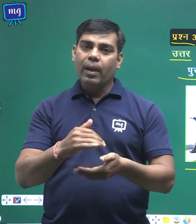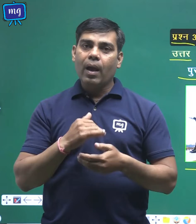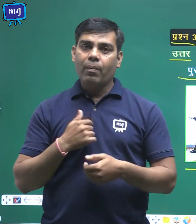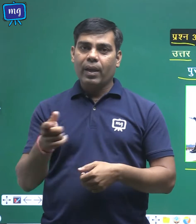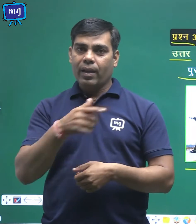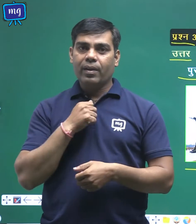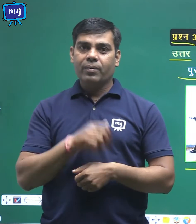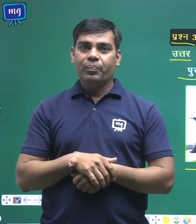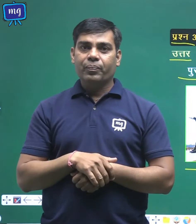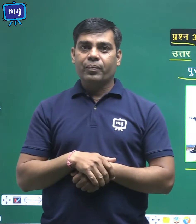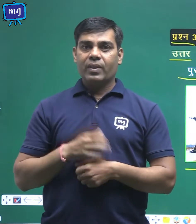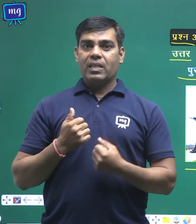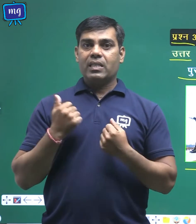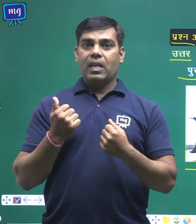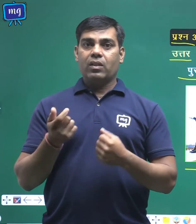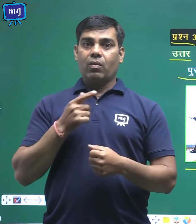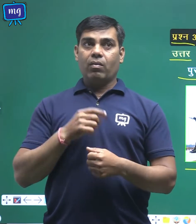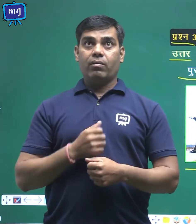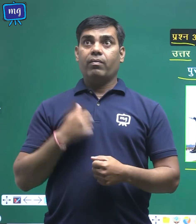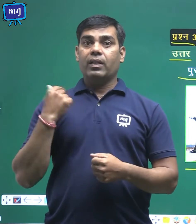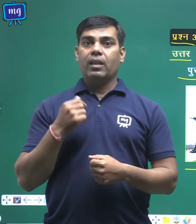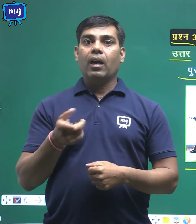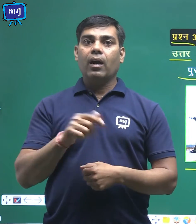हमें साहस और वीरता का